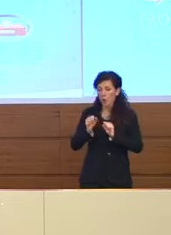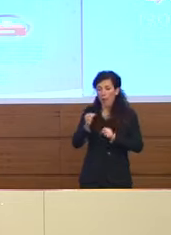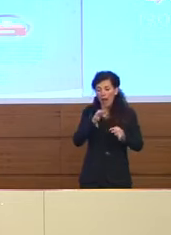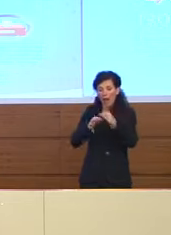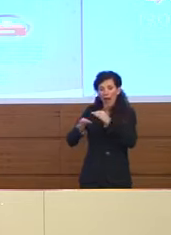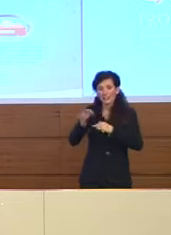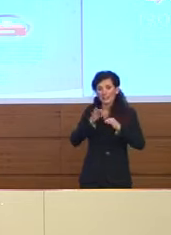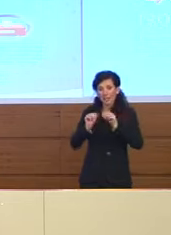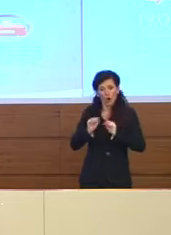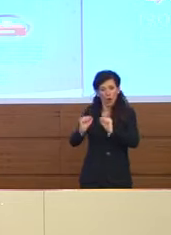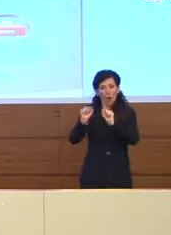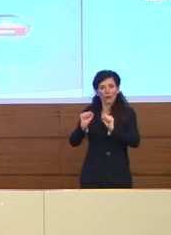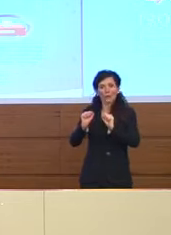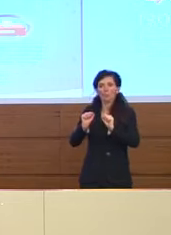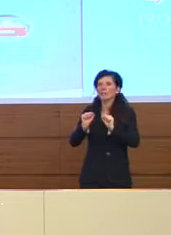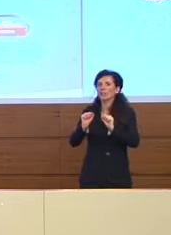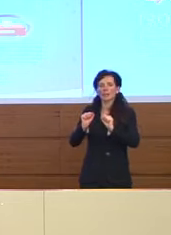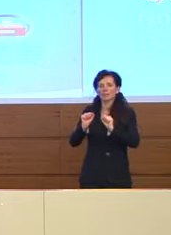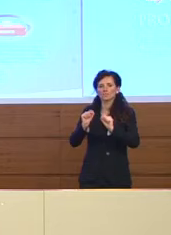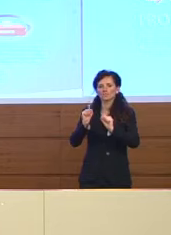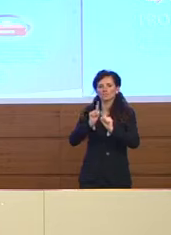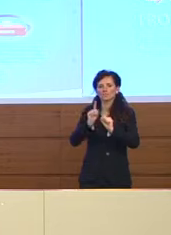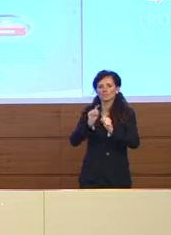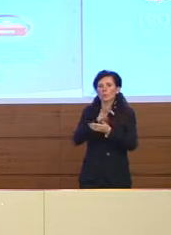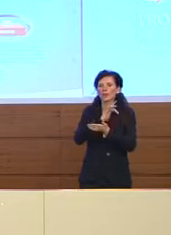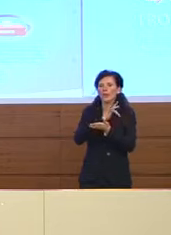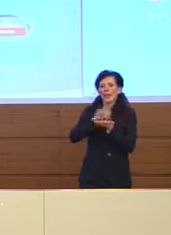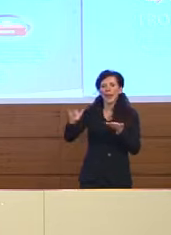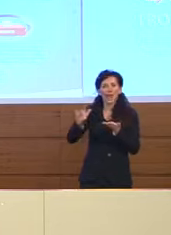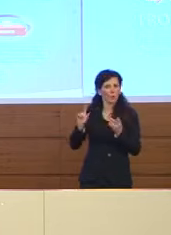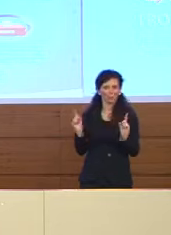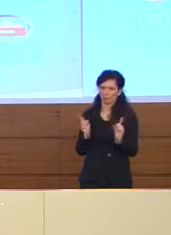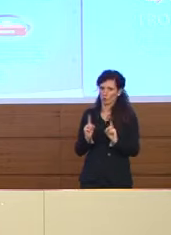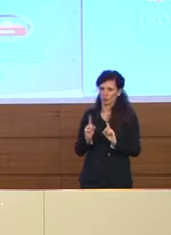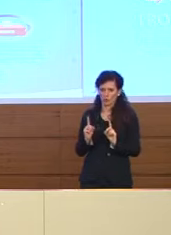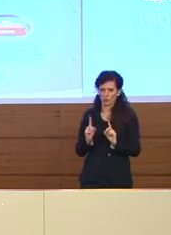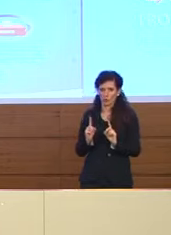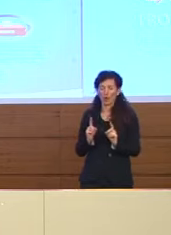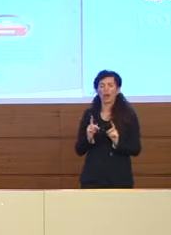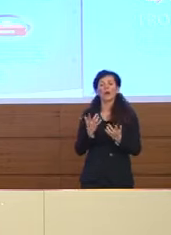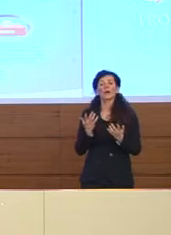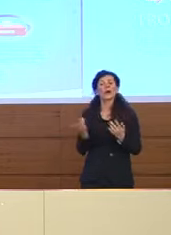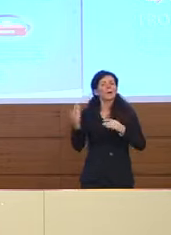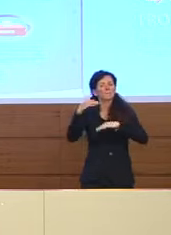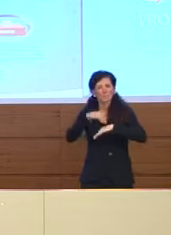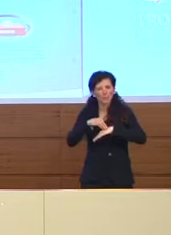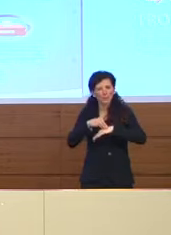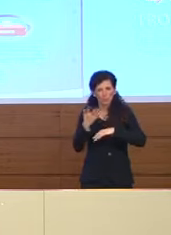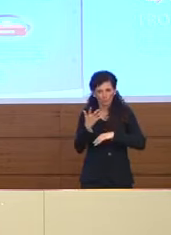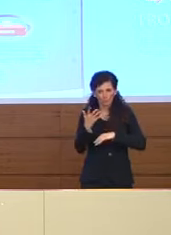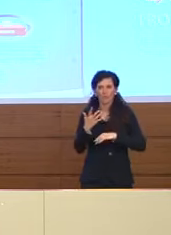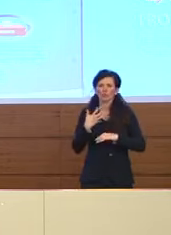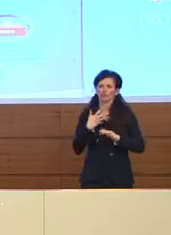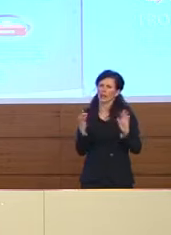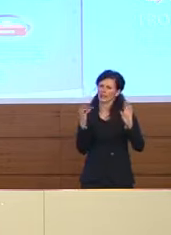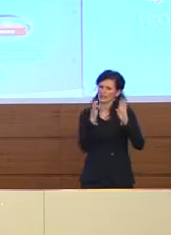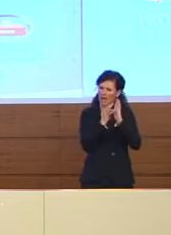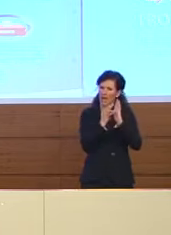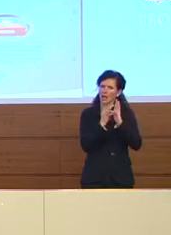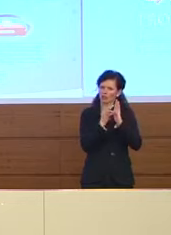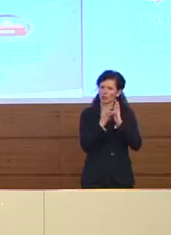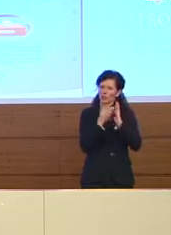non neutralizzanti ma soprattutto l'altro dato il più importante